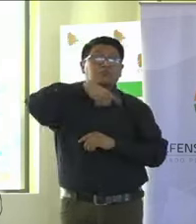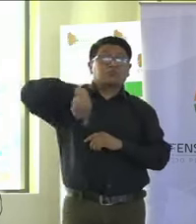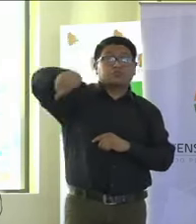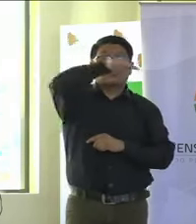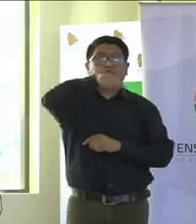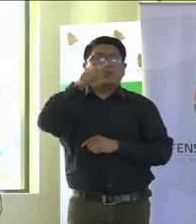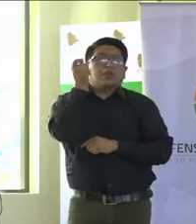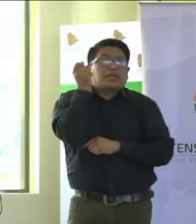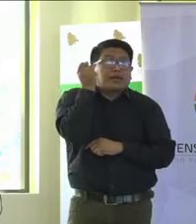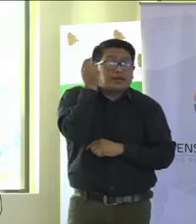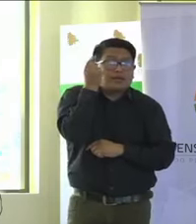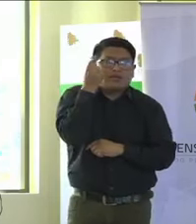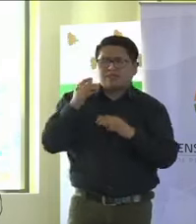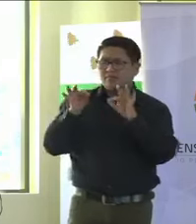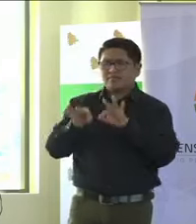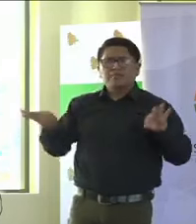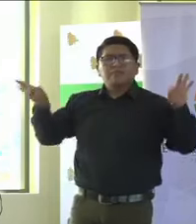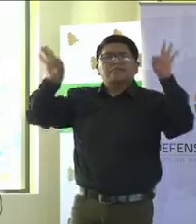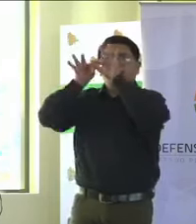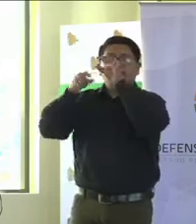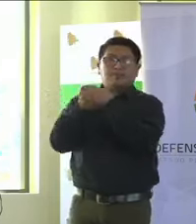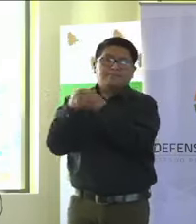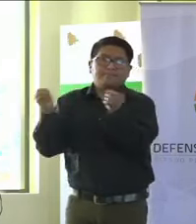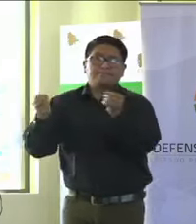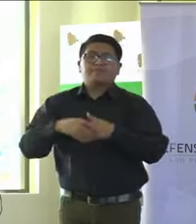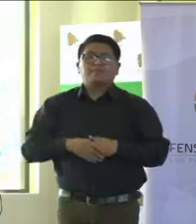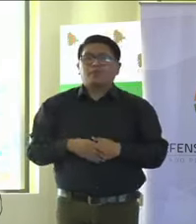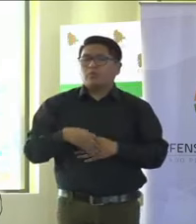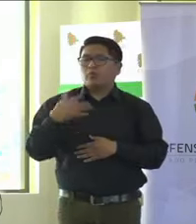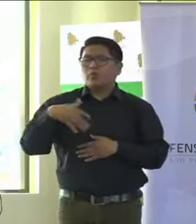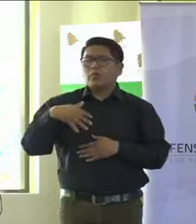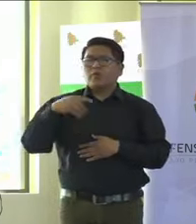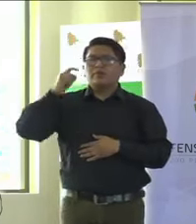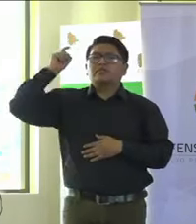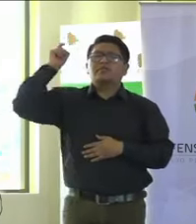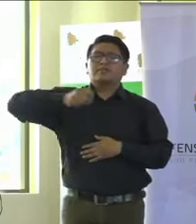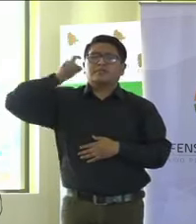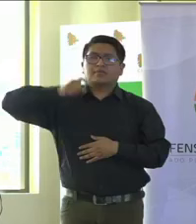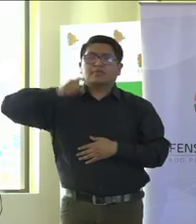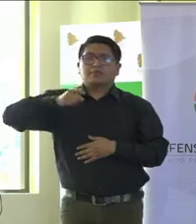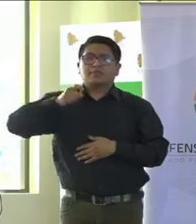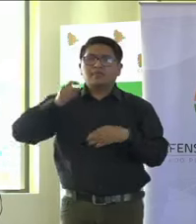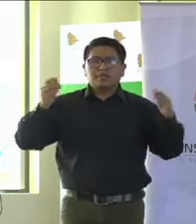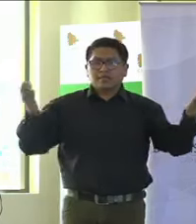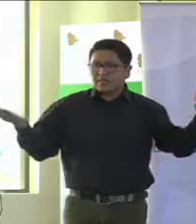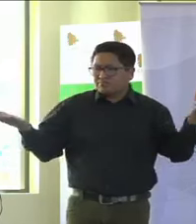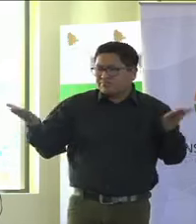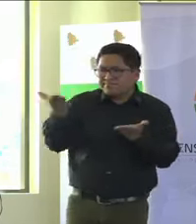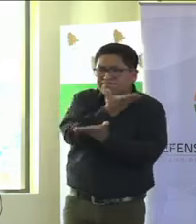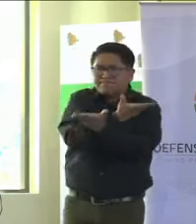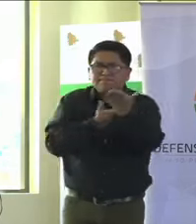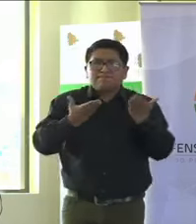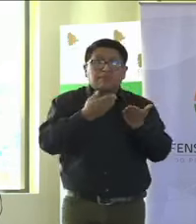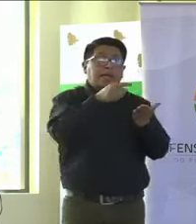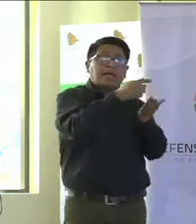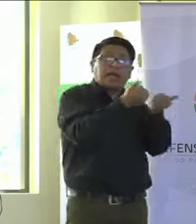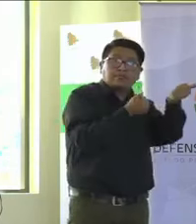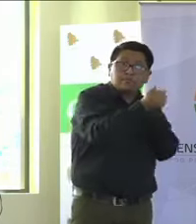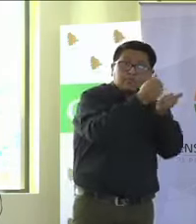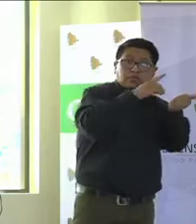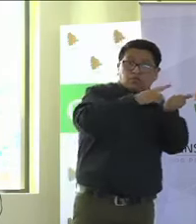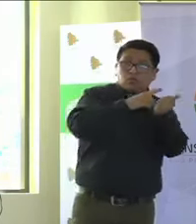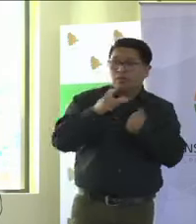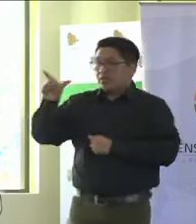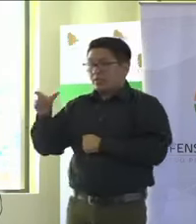la importancia de estas oficinas, la necesidad de que tengamos esta conexión entre la administración y los pacientes,